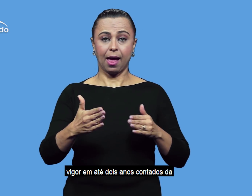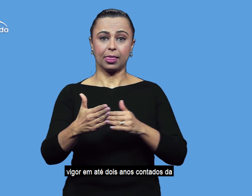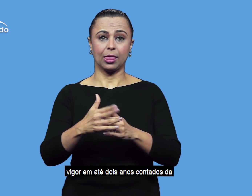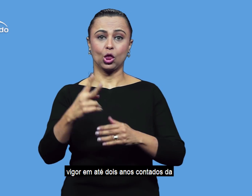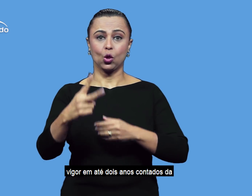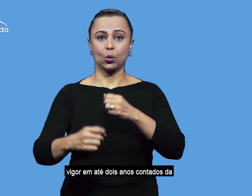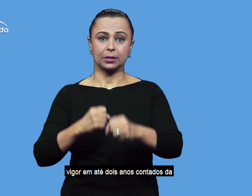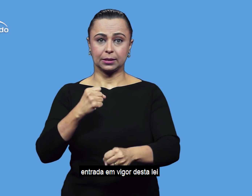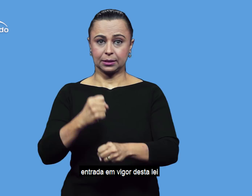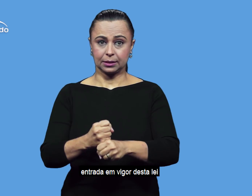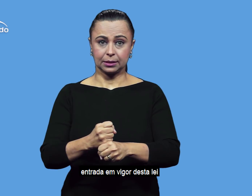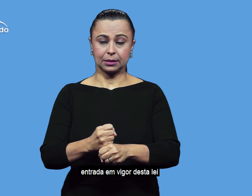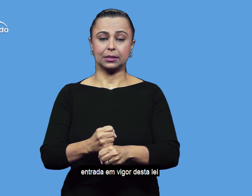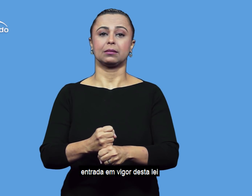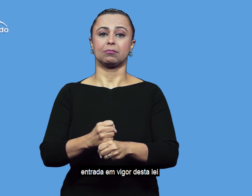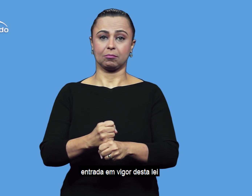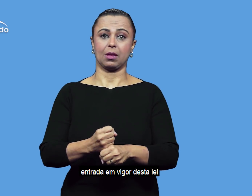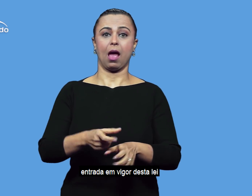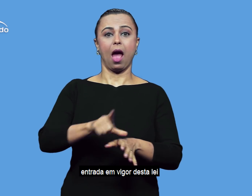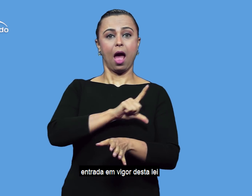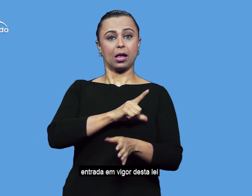da entrada em vigor desta lei